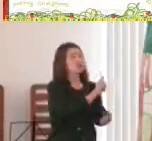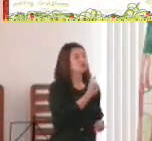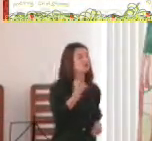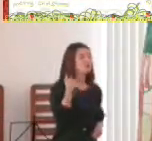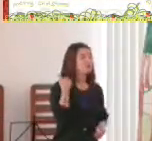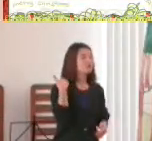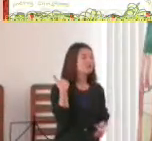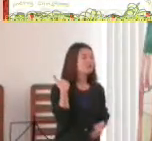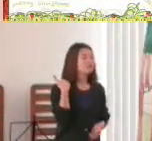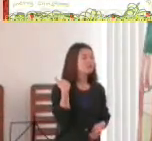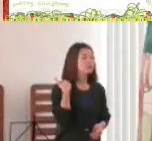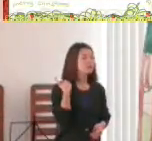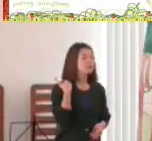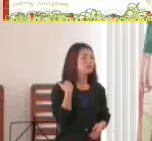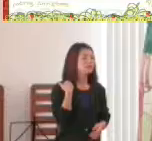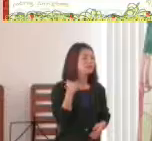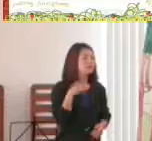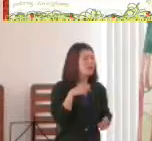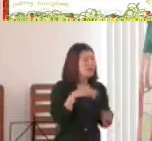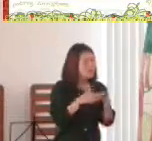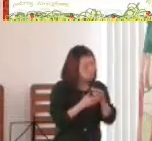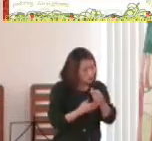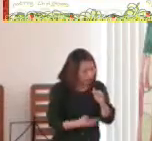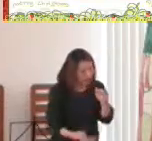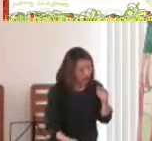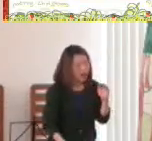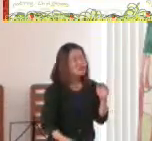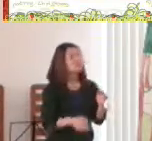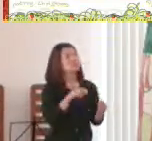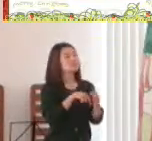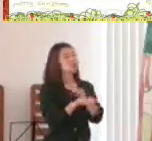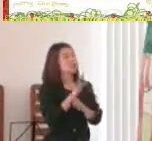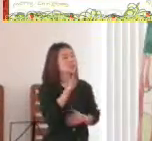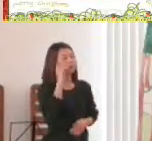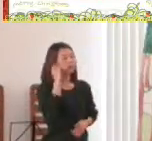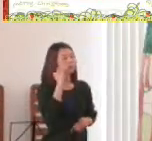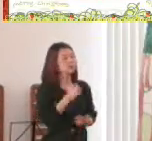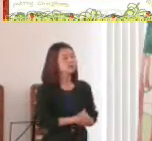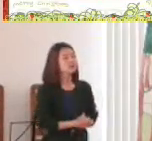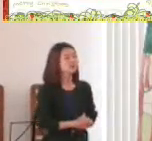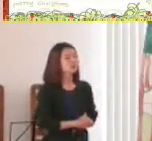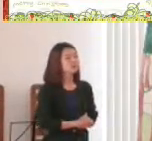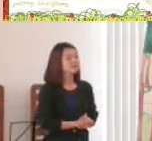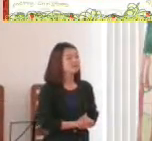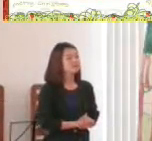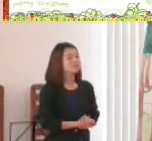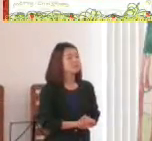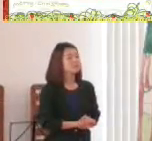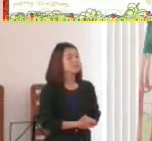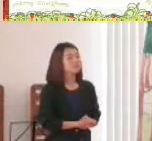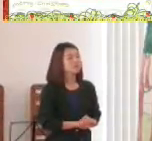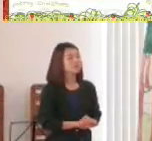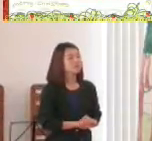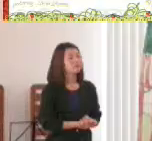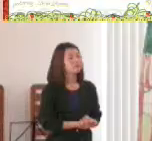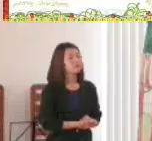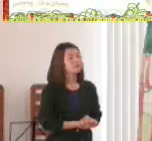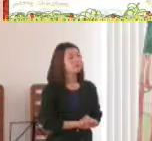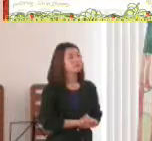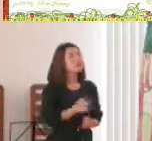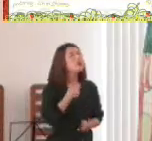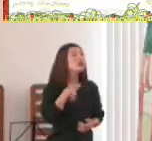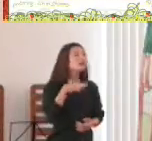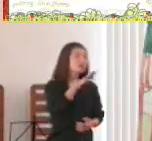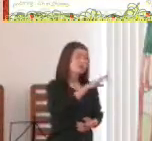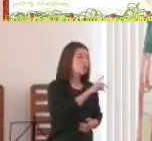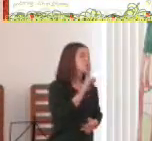もうすごく実感がこもった言葉であります。神様は私たちを救ってくださった。じゃあ何から救ってくださった